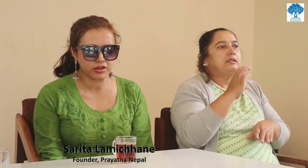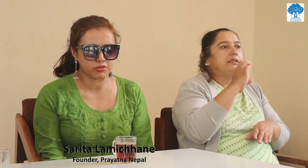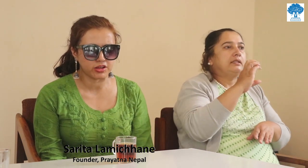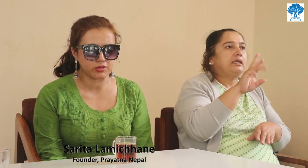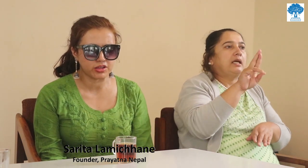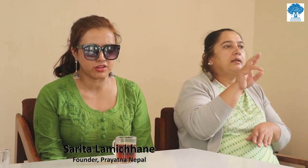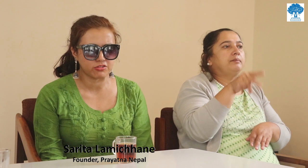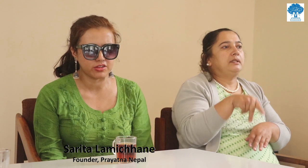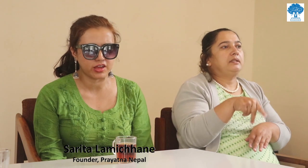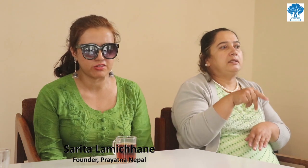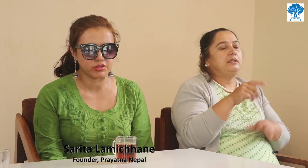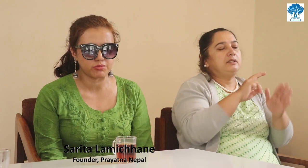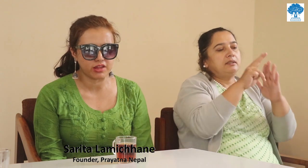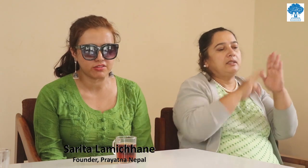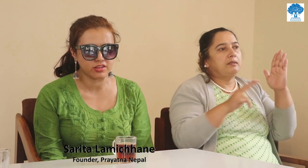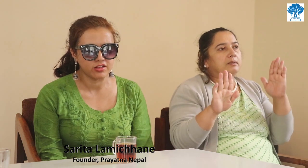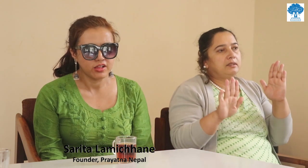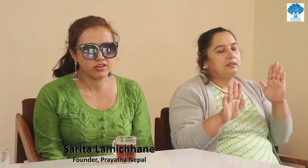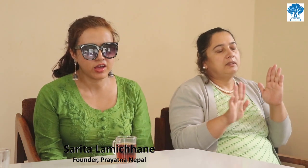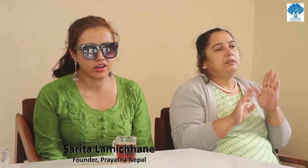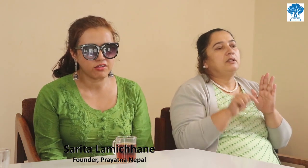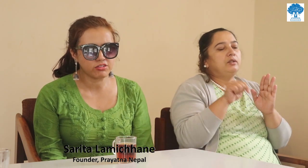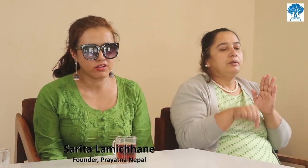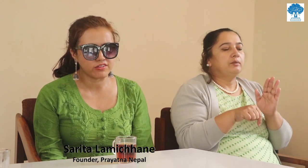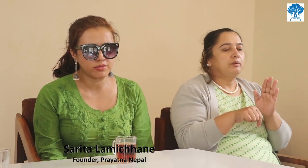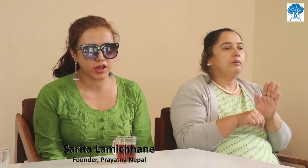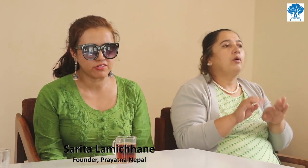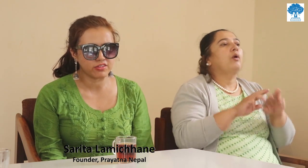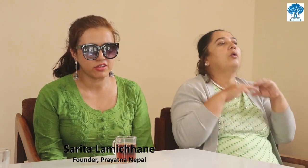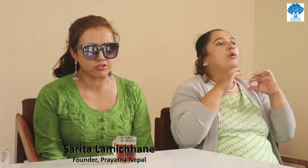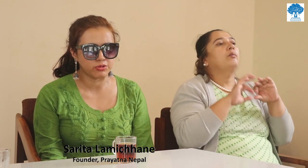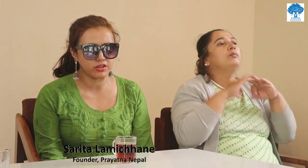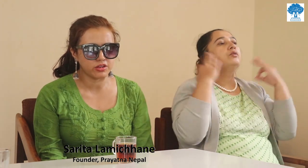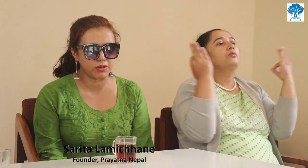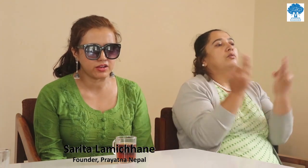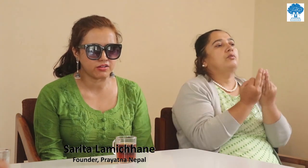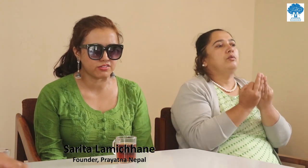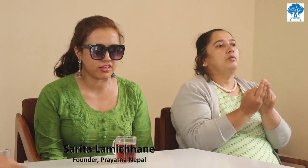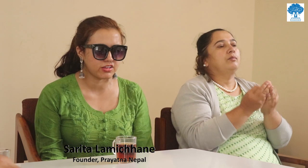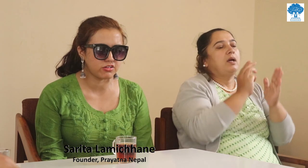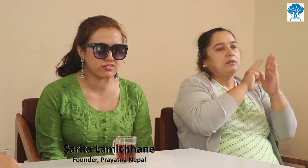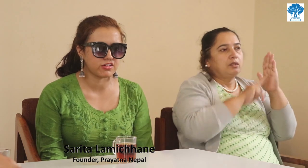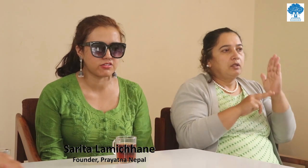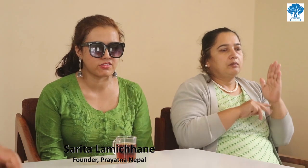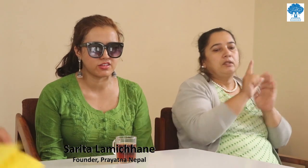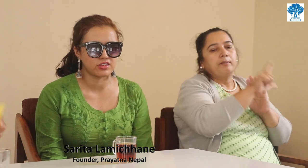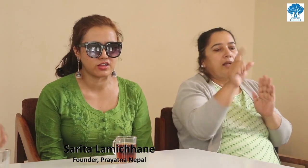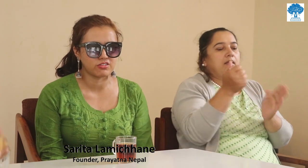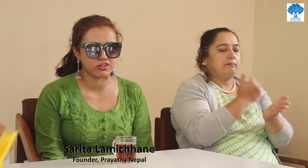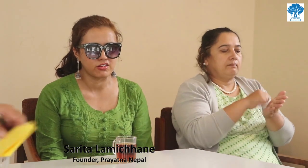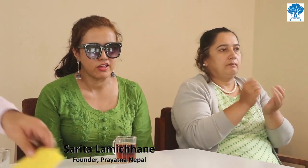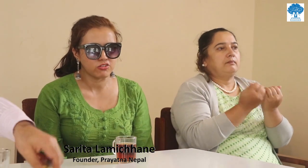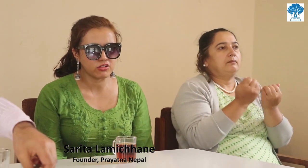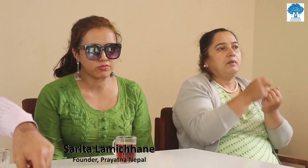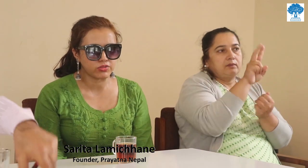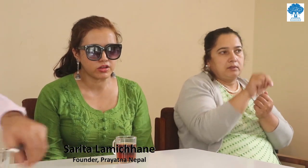सिआरपिडी अपाङ्गता भएका व्यक्तिहरूको अधिकार सम्बन्धी महासन्धि, यी खालका अन्तर्राष्ट्रिय महासन्धिहरू पनि नेपालले हस्ताक्षर गरिसकेको स्थितिदेखि